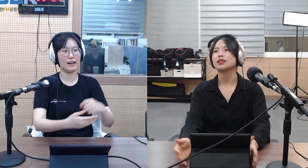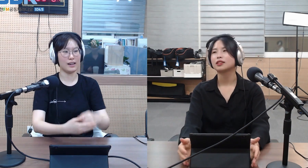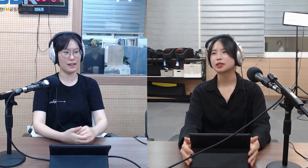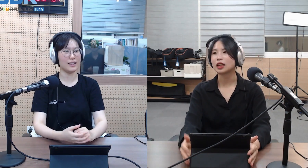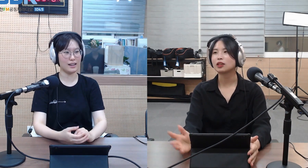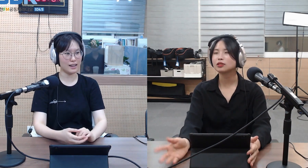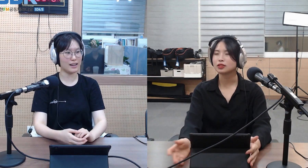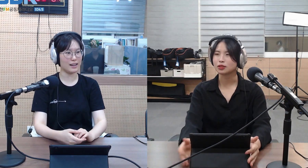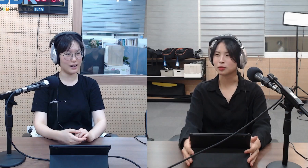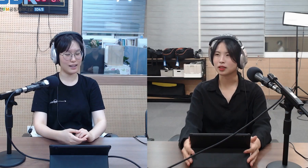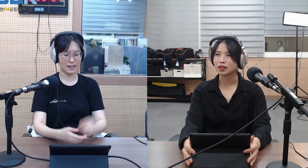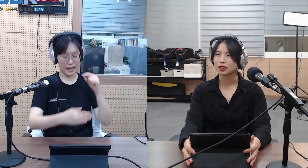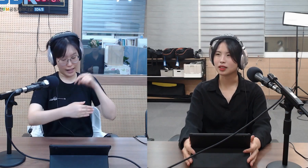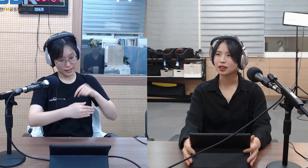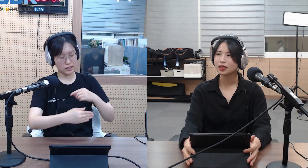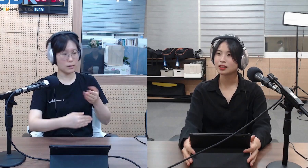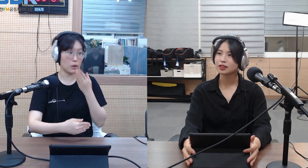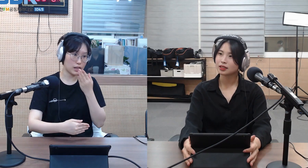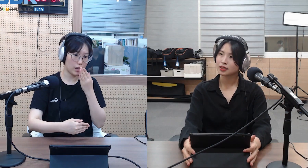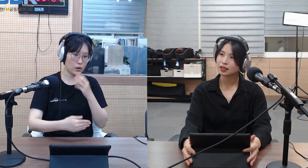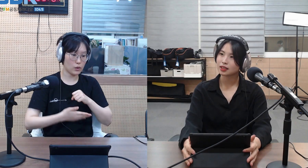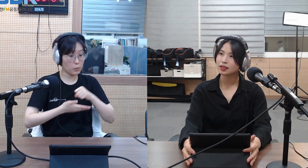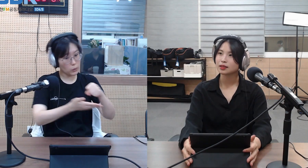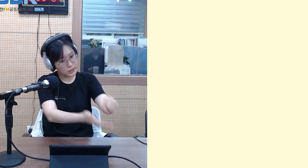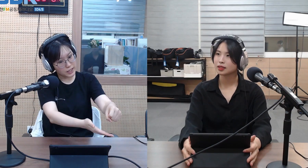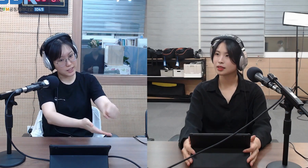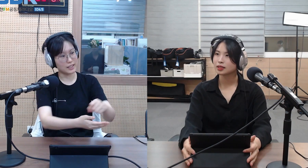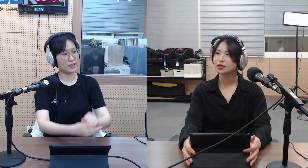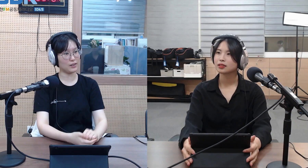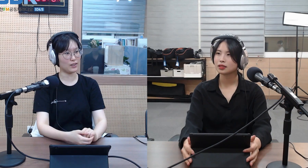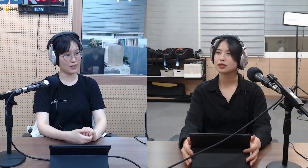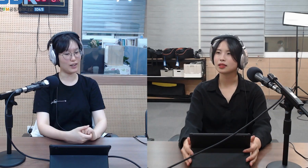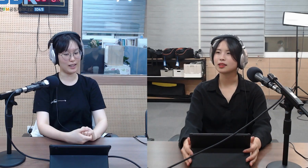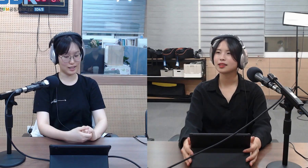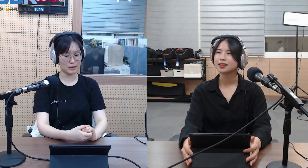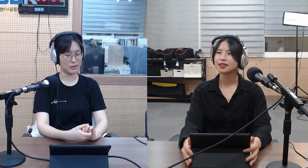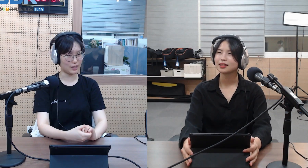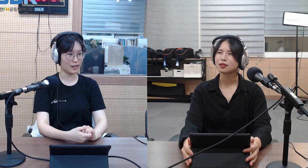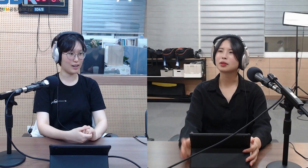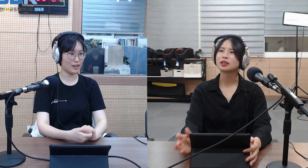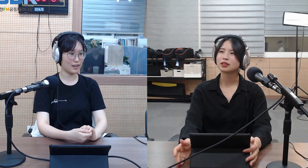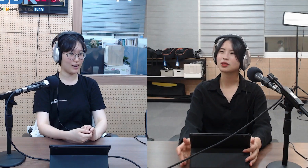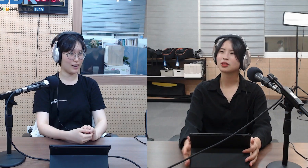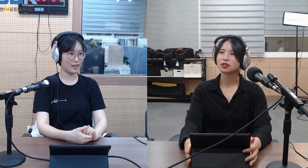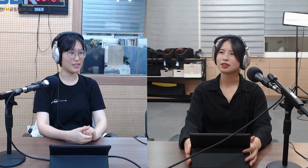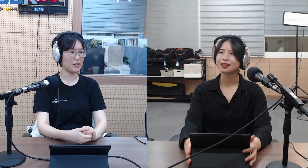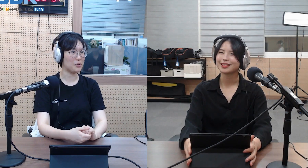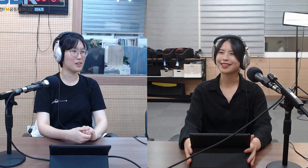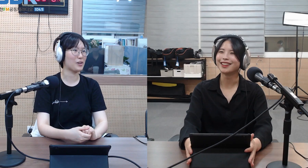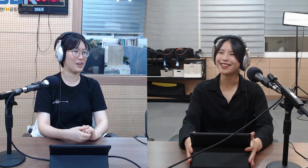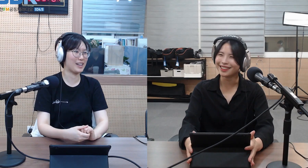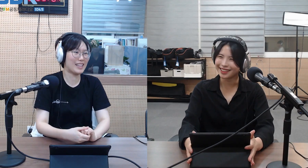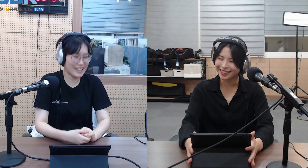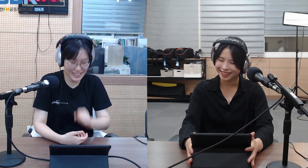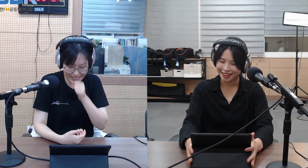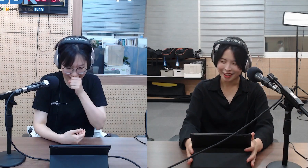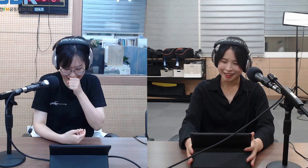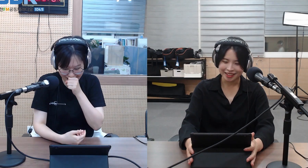이렇게 자연스럽게. 안에서 먹나요? 포장하시나요? 네. 알겠습니다. 그럼 알아들어요. 그럴 것 같아요. 근데